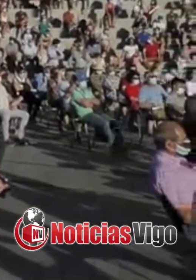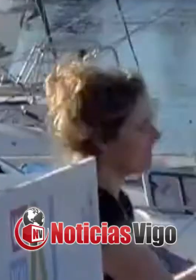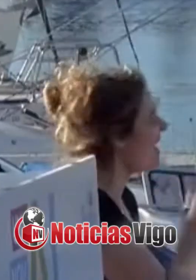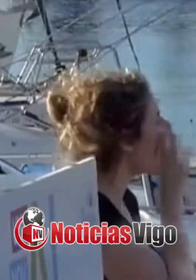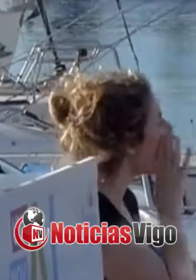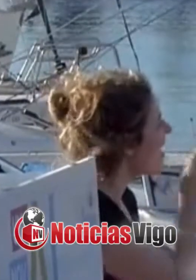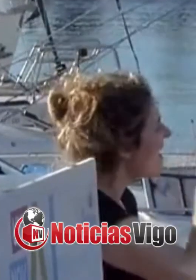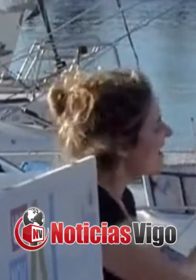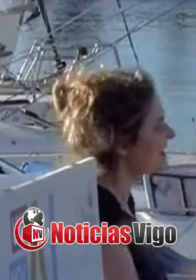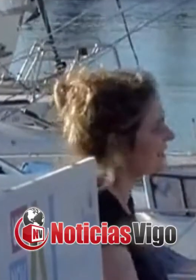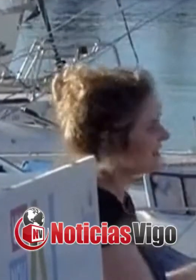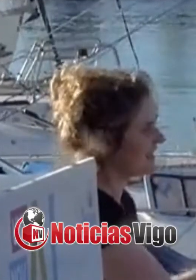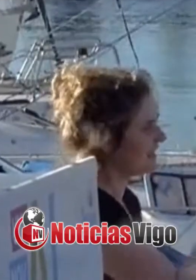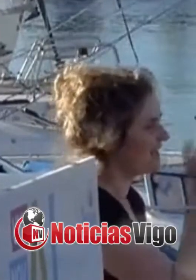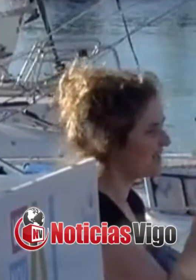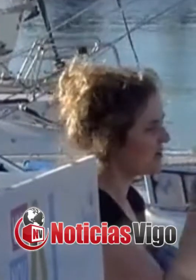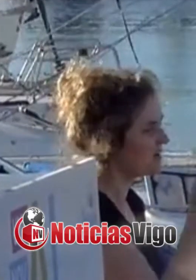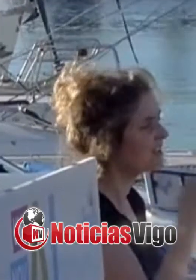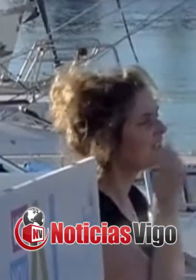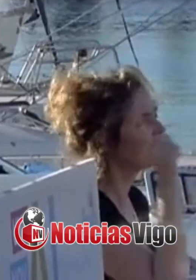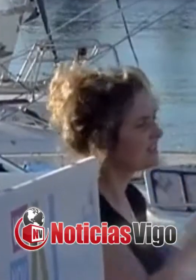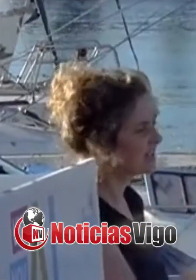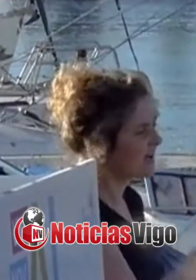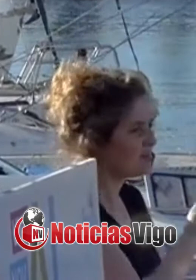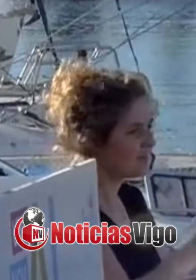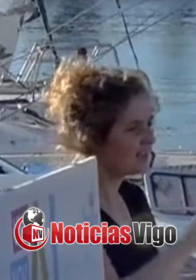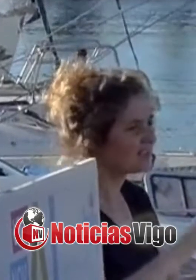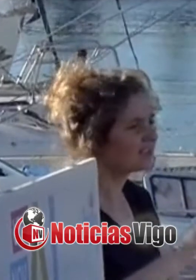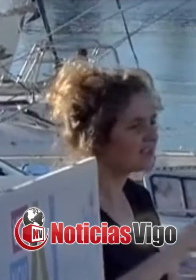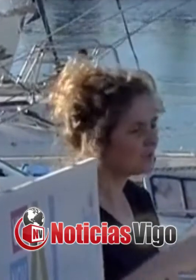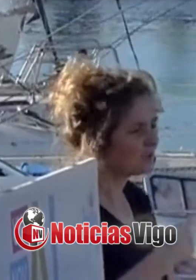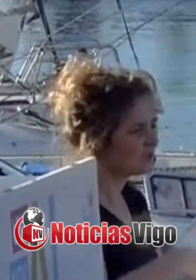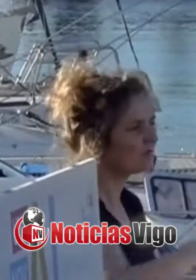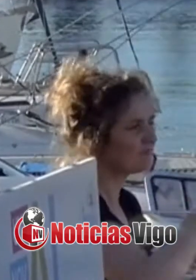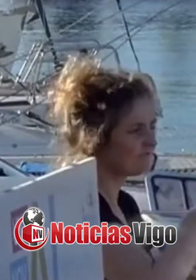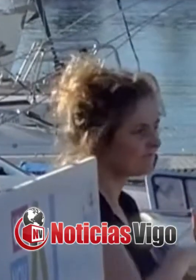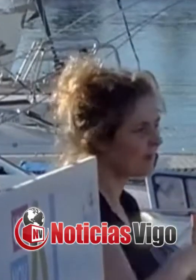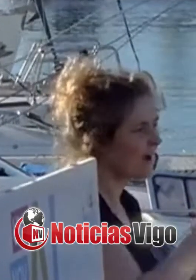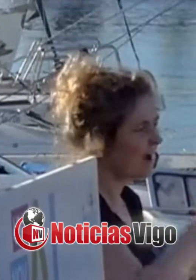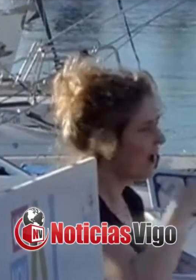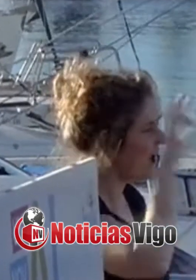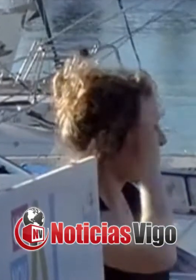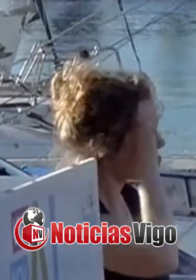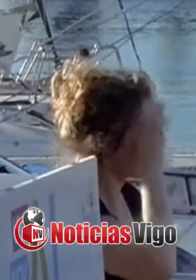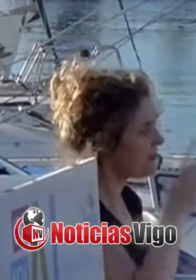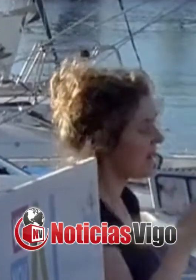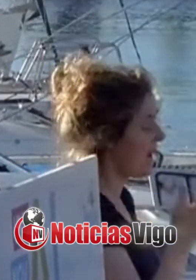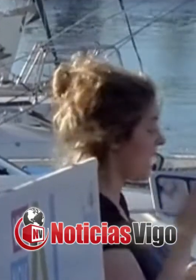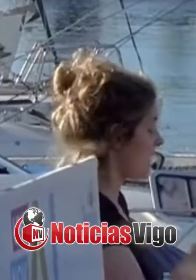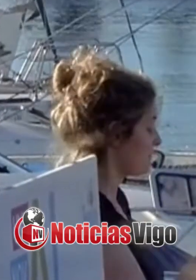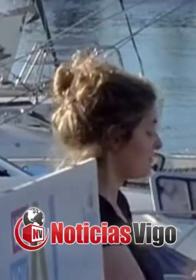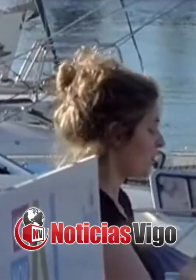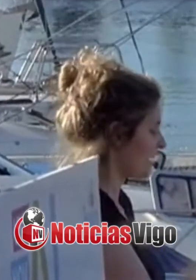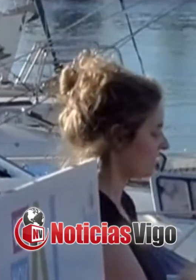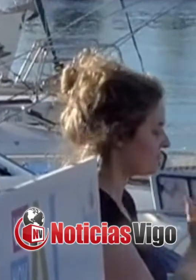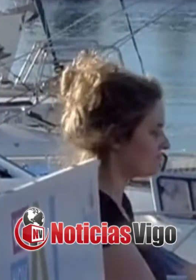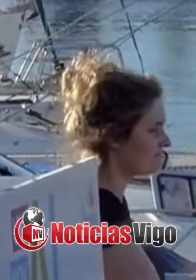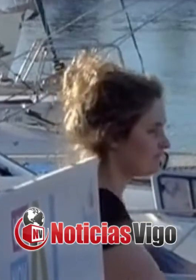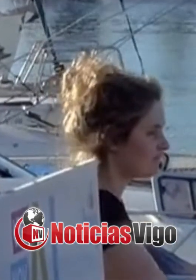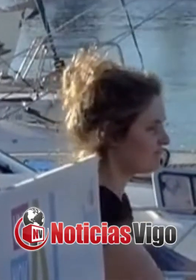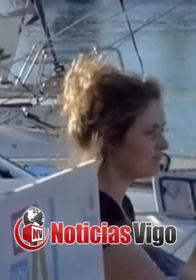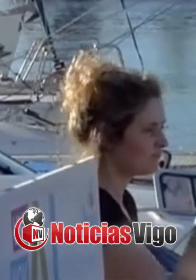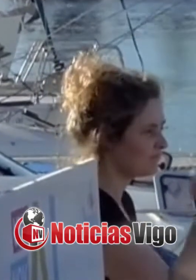ría. Mas xa deixou escrito Castelao que non enterraban cadáveres, que